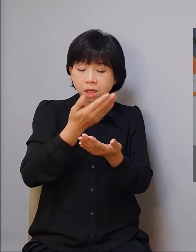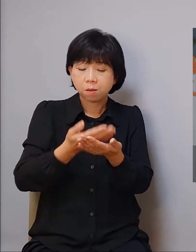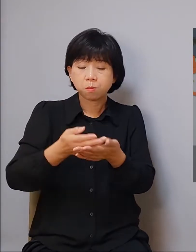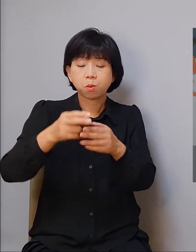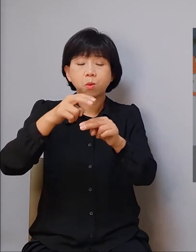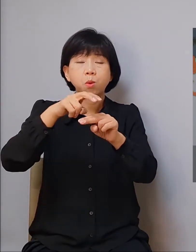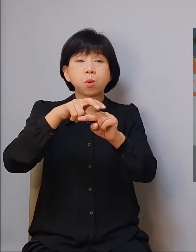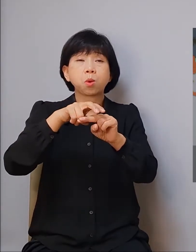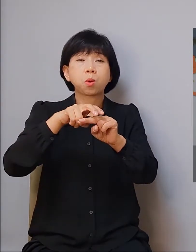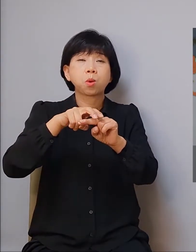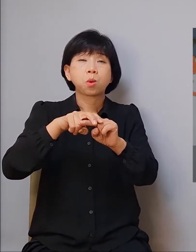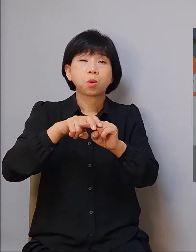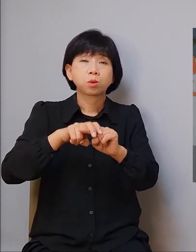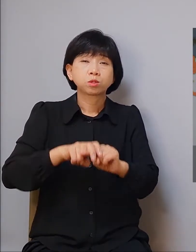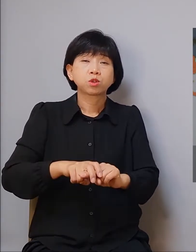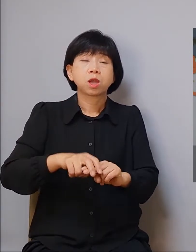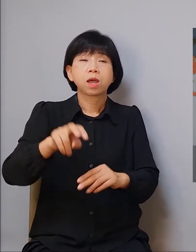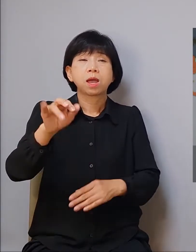주님의